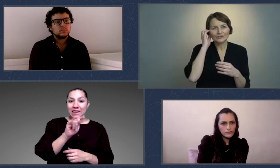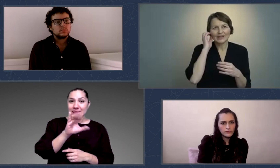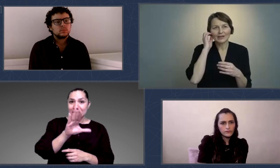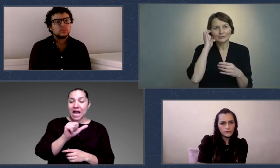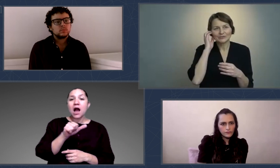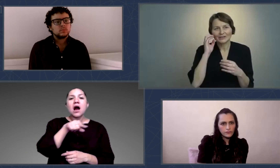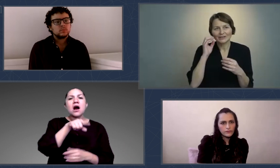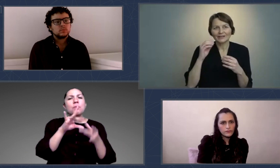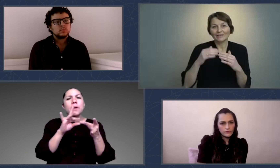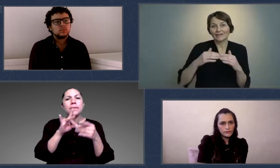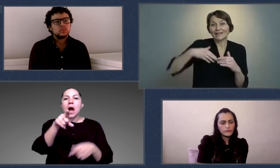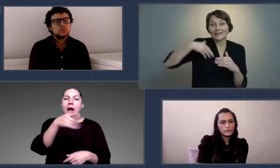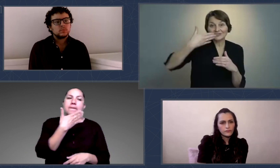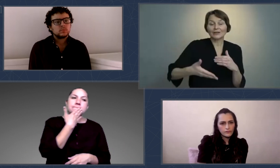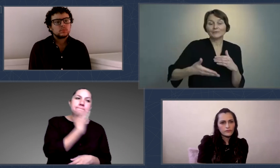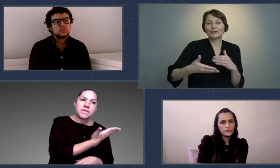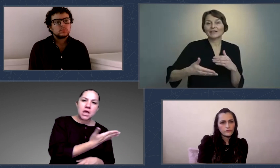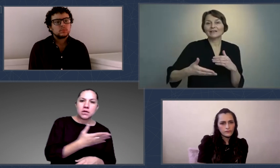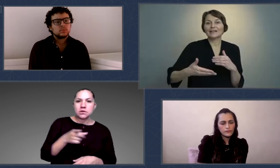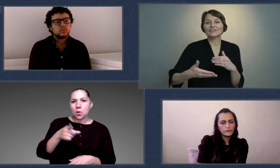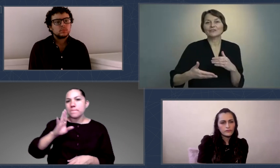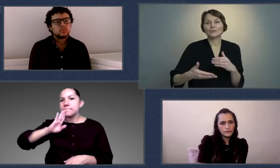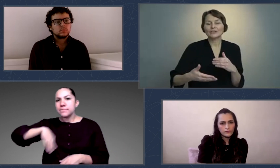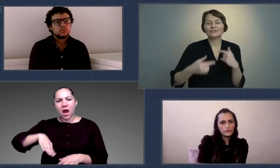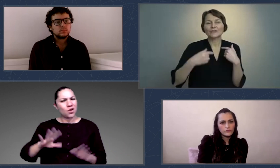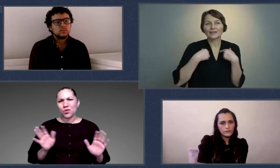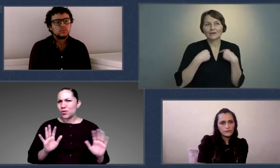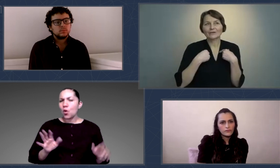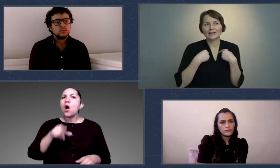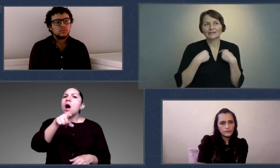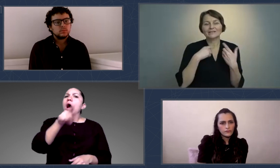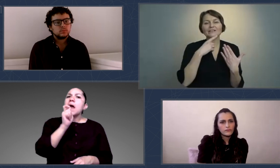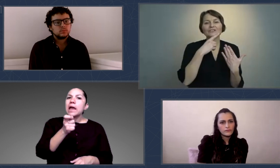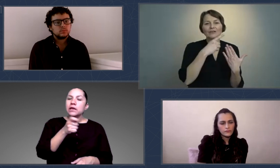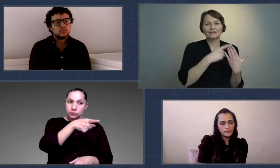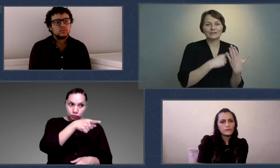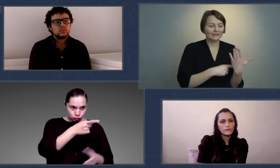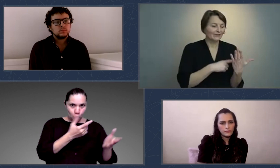hay decisiones correctas o incorrectas, pero hablar de esto, ventilarlo,